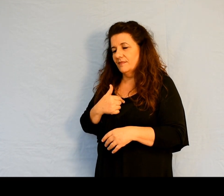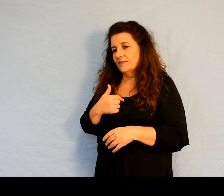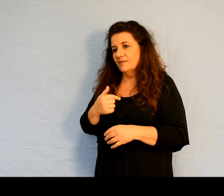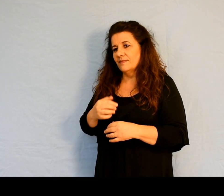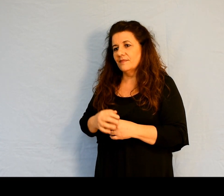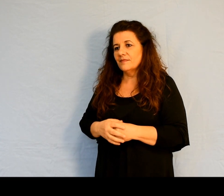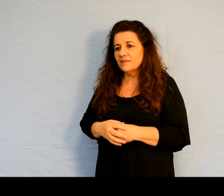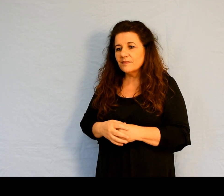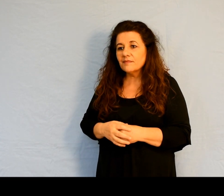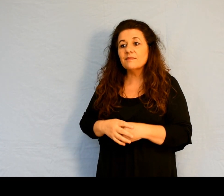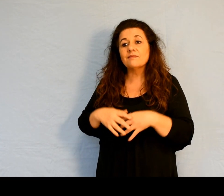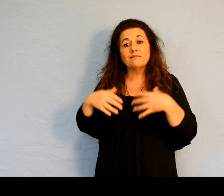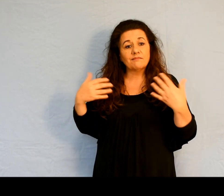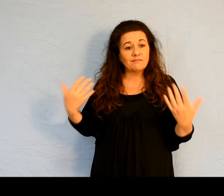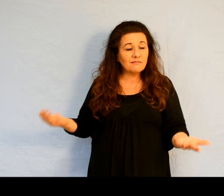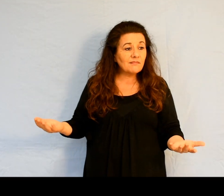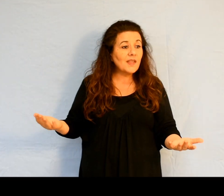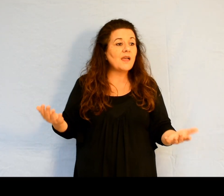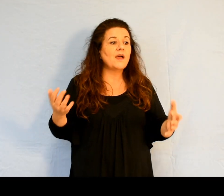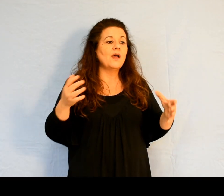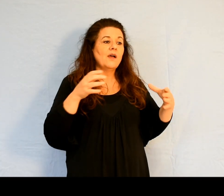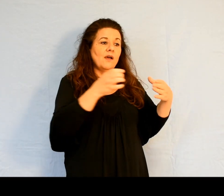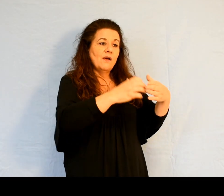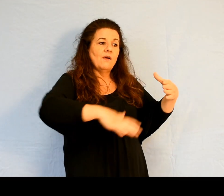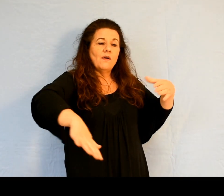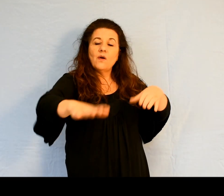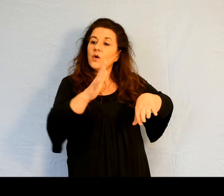Alors il dira à ceux qui seront à sa gauche,